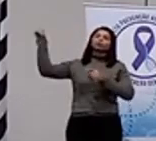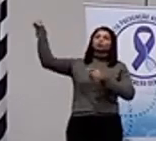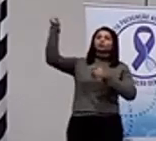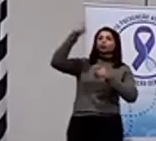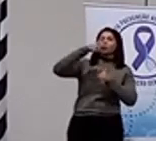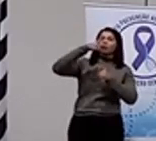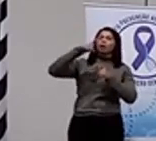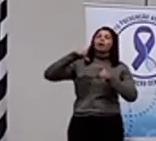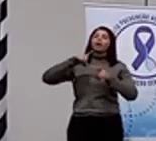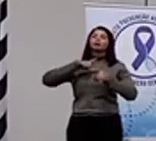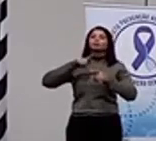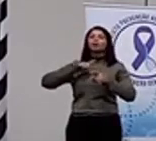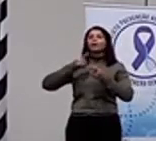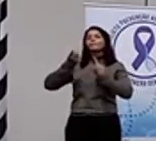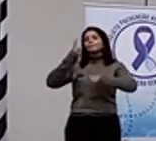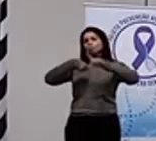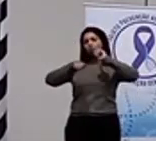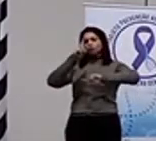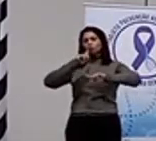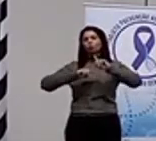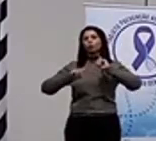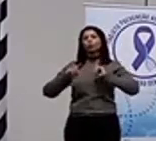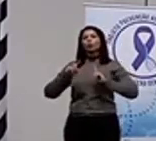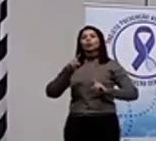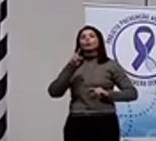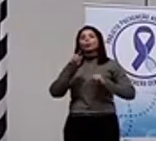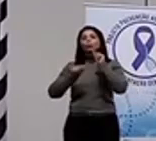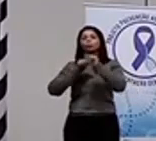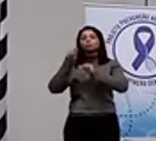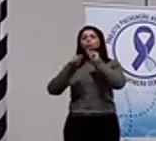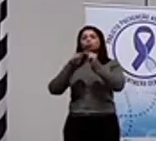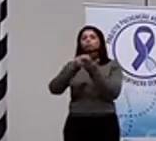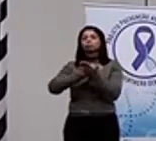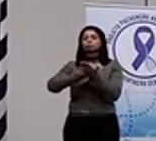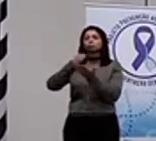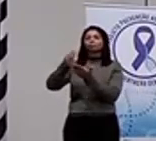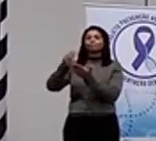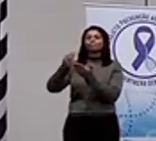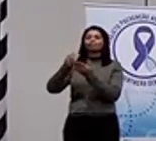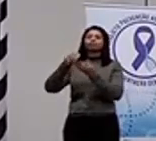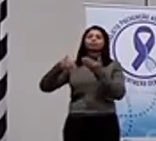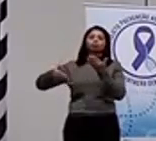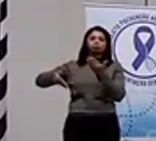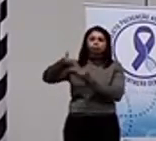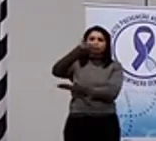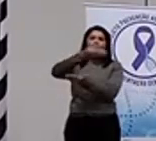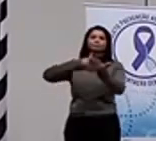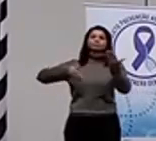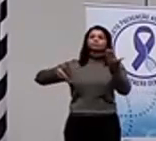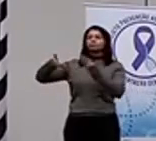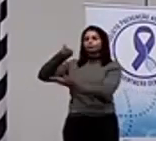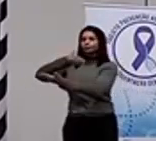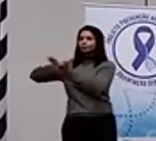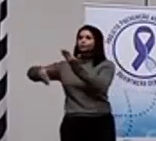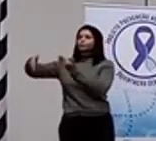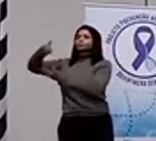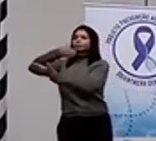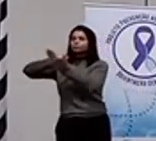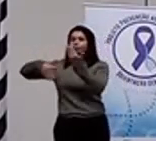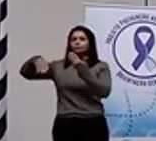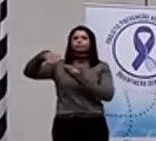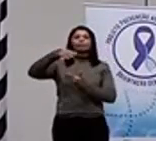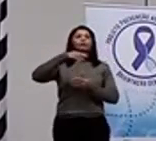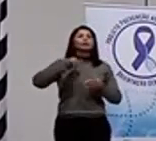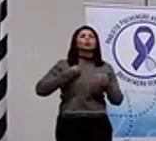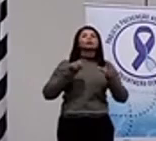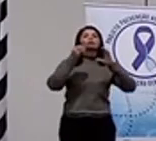irradiados, sofreram mutações e a partir daí passaram as mutações, ou seja, os pais não tinham doença, mas a mutação ficou nas células,